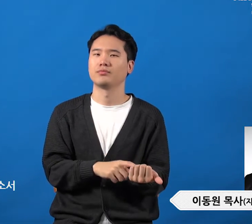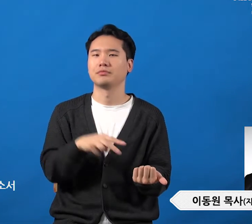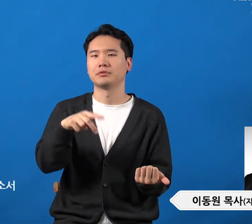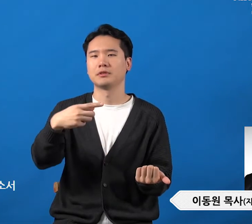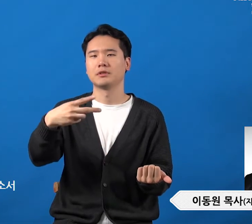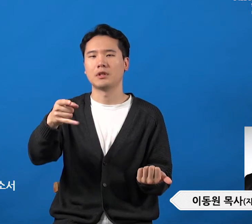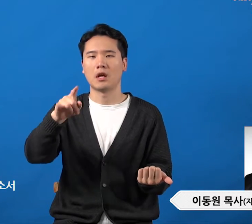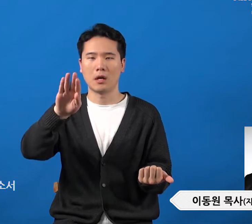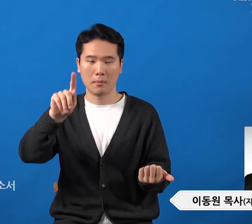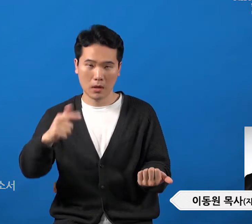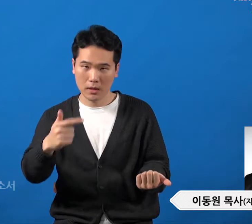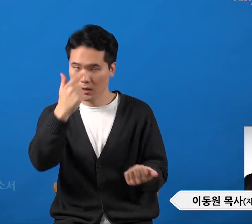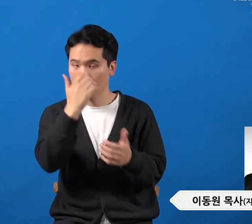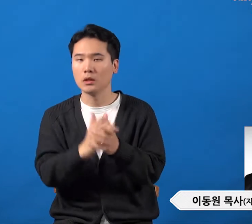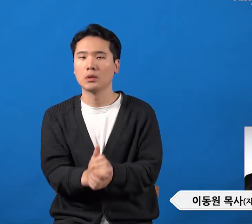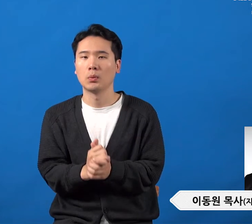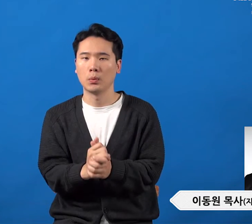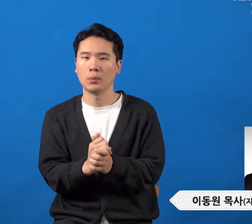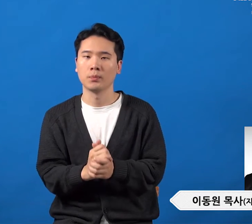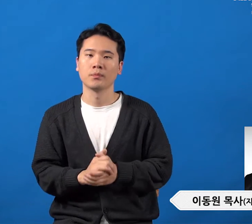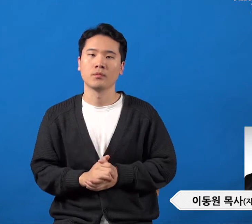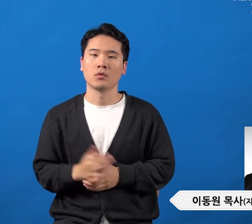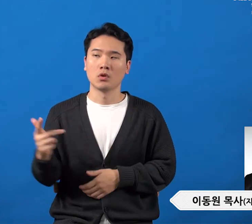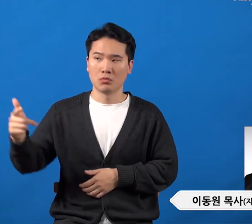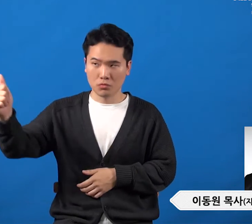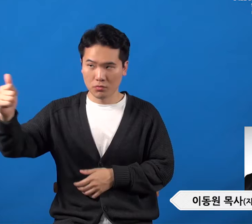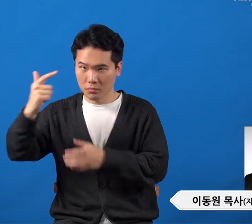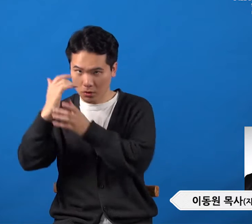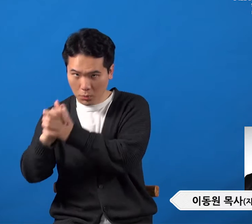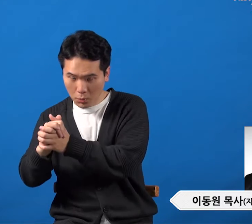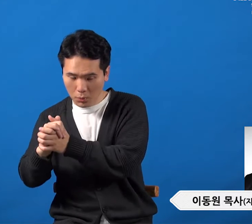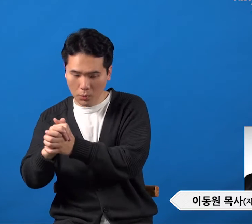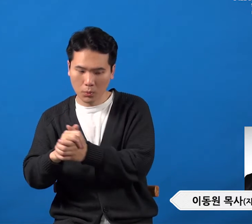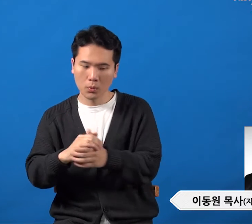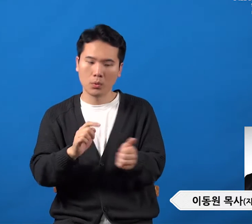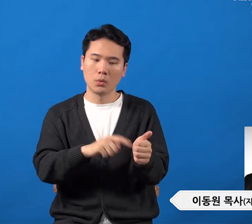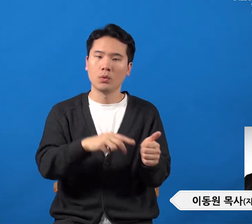그러니까 이 사건 이후 스데반의 기도, 주님의 기도, 스데반의 기도,